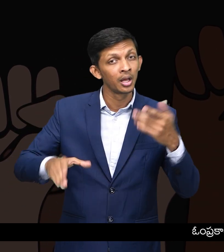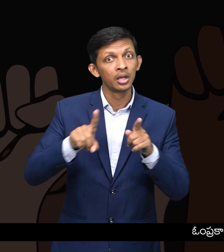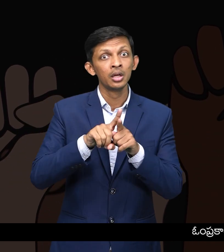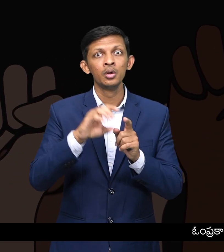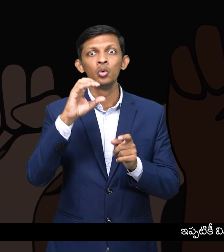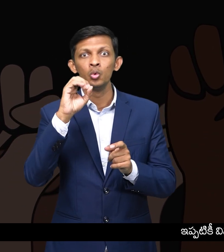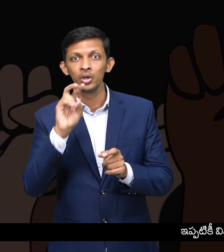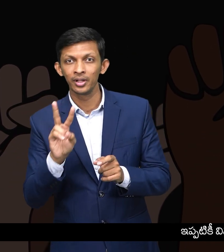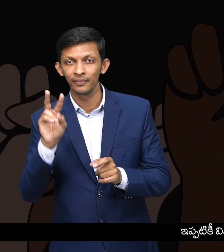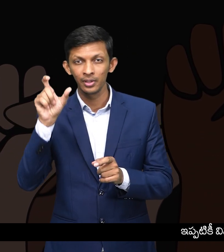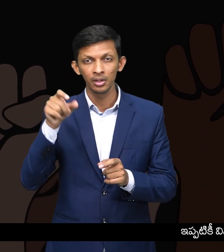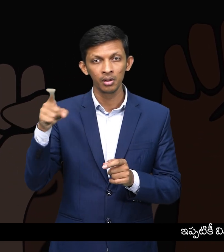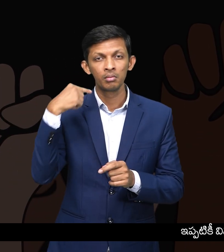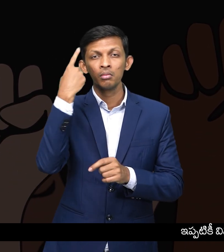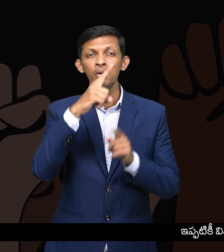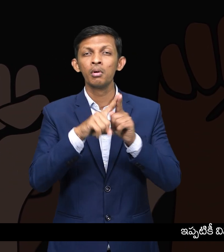పిల్లలు ఇప్పటికీ వివక్షను ఎదుర్కొంటున్నారు.